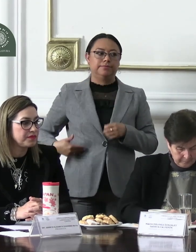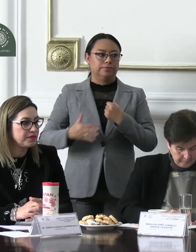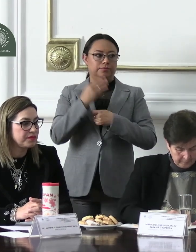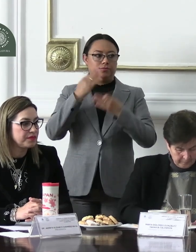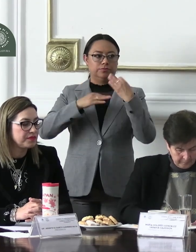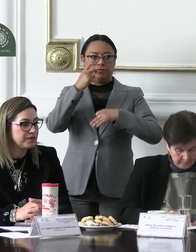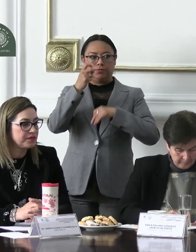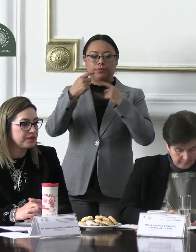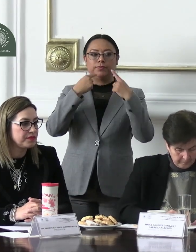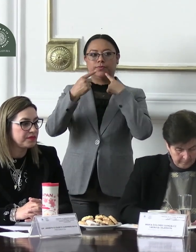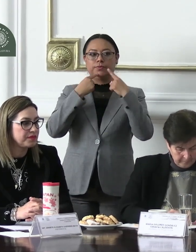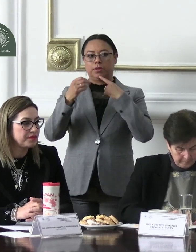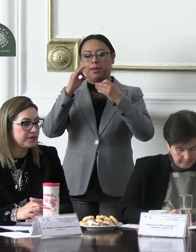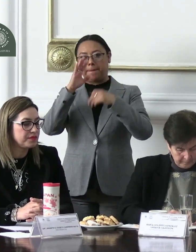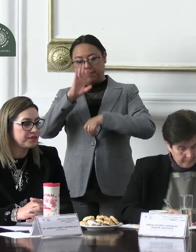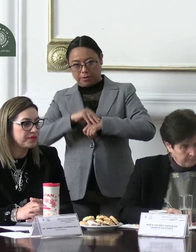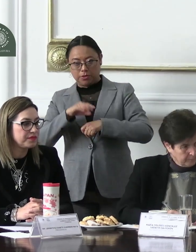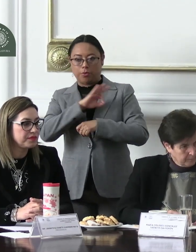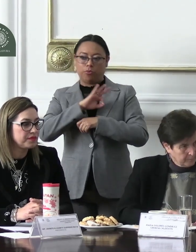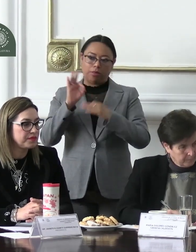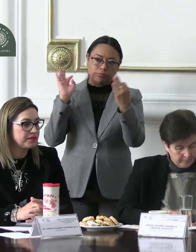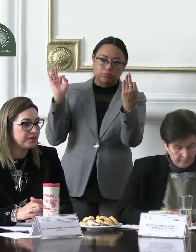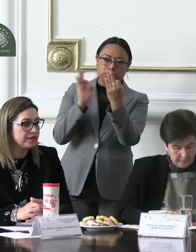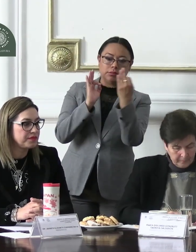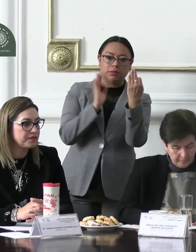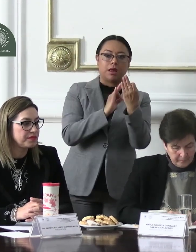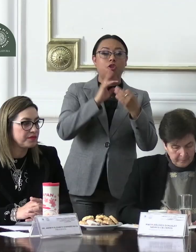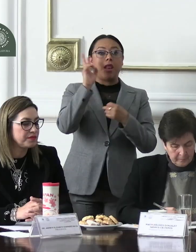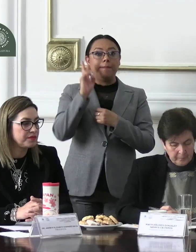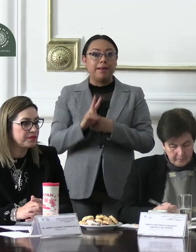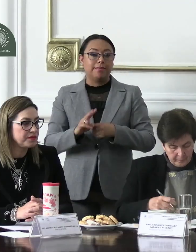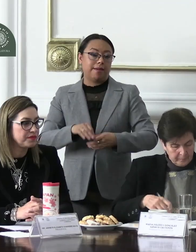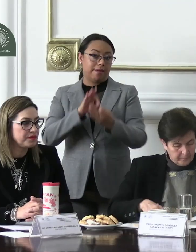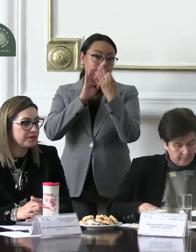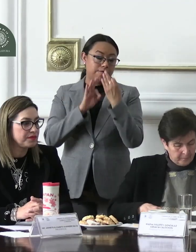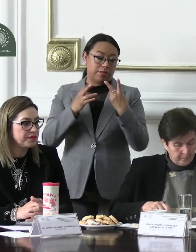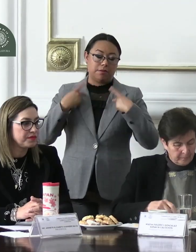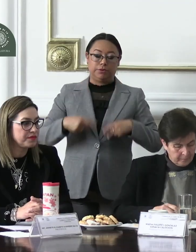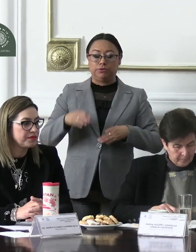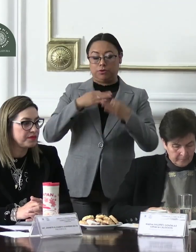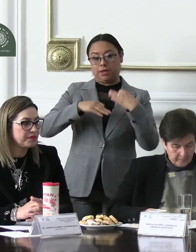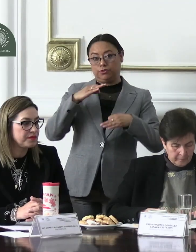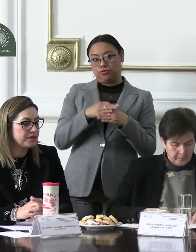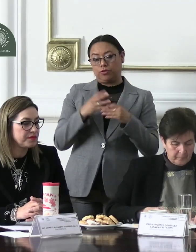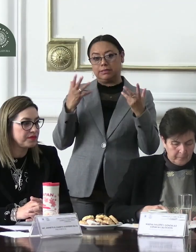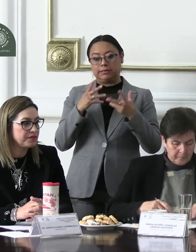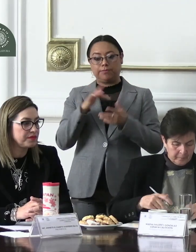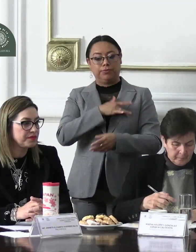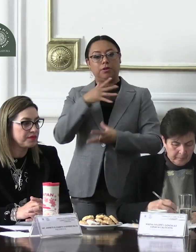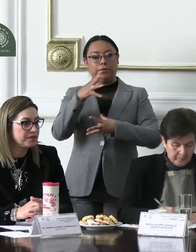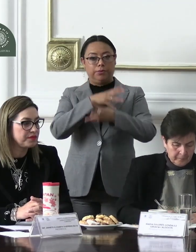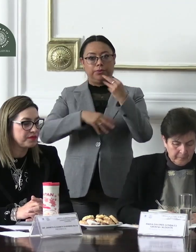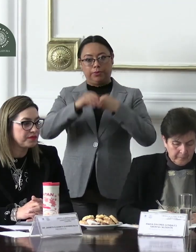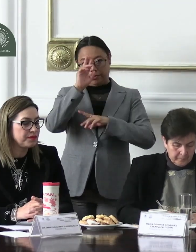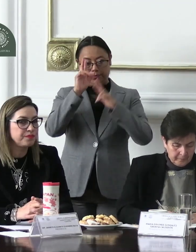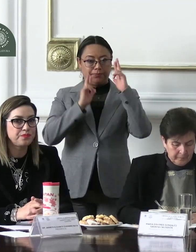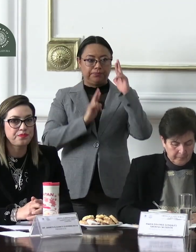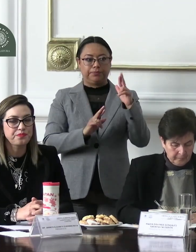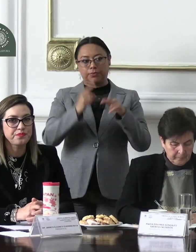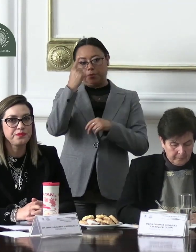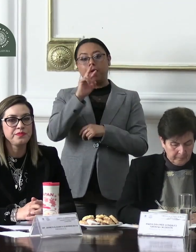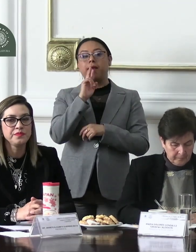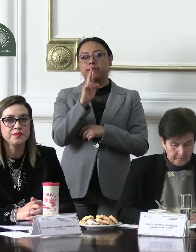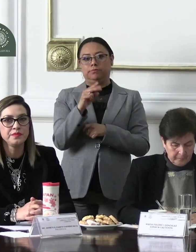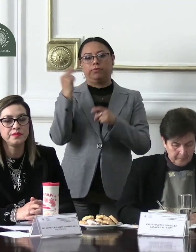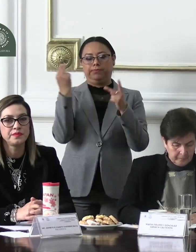diálogos nos permiten acercarnos a las realidades que vive la ciudadanía y construir desde la empatía y el respeto soluciones que respondan a las